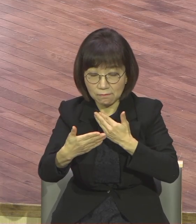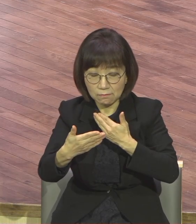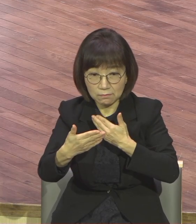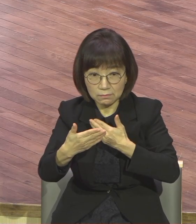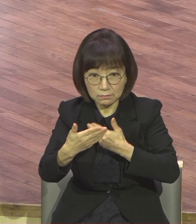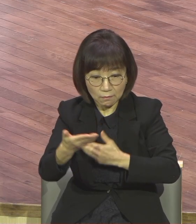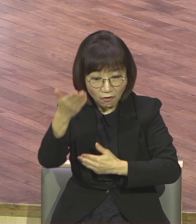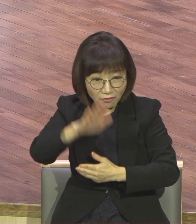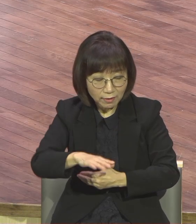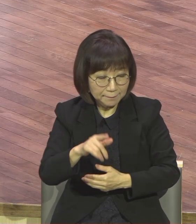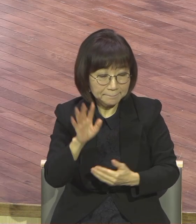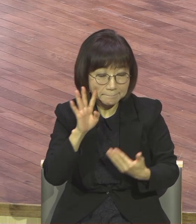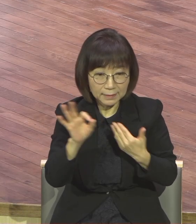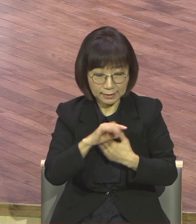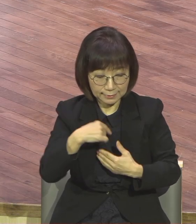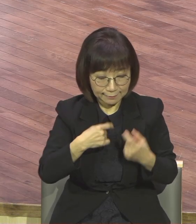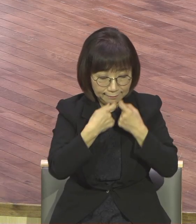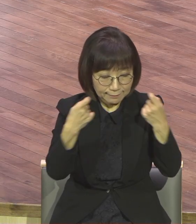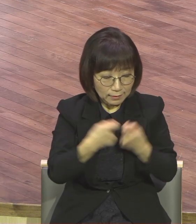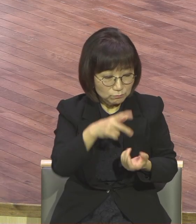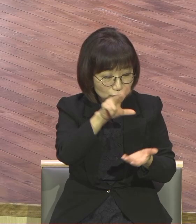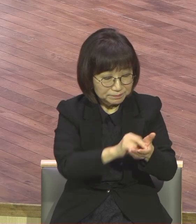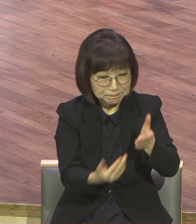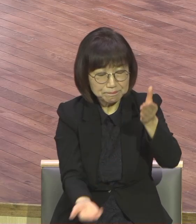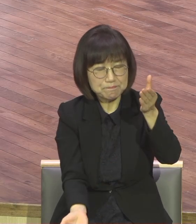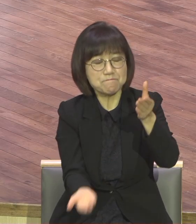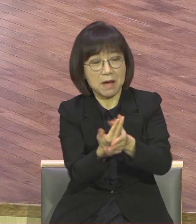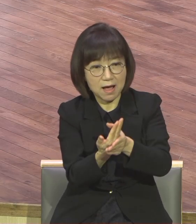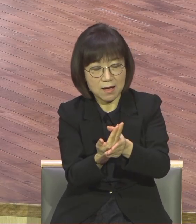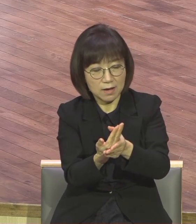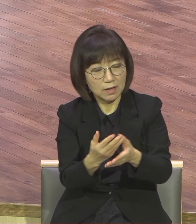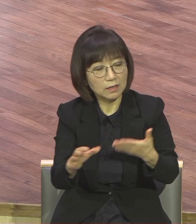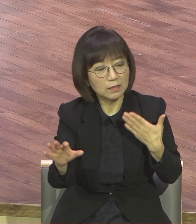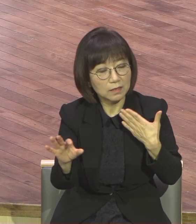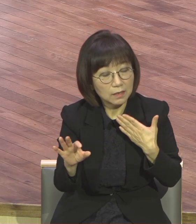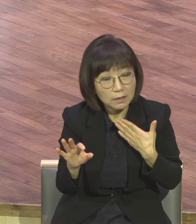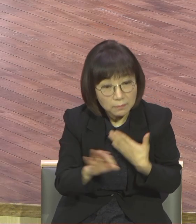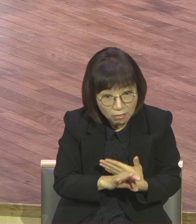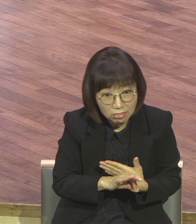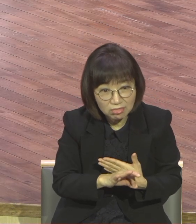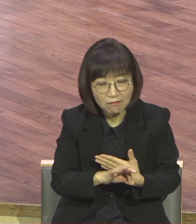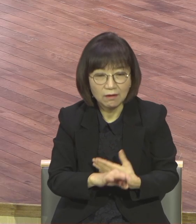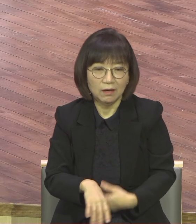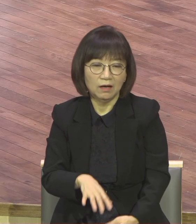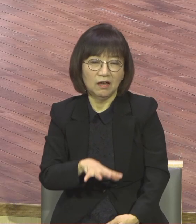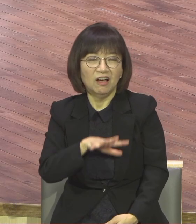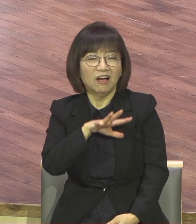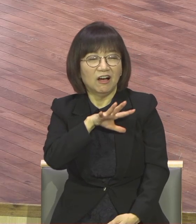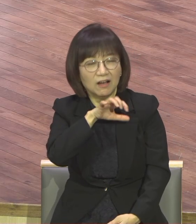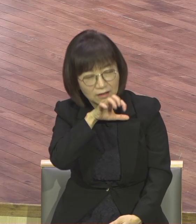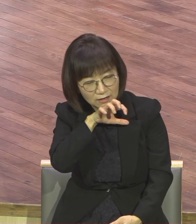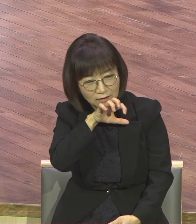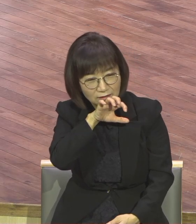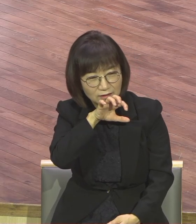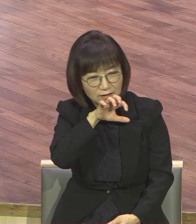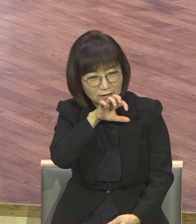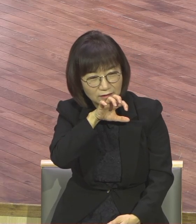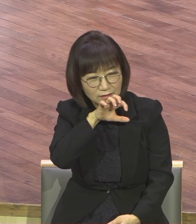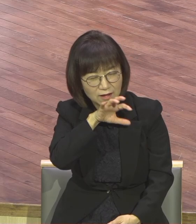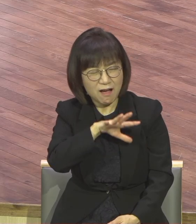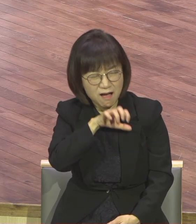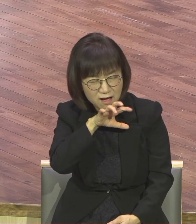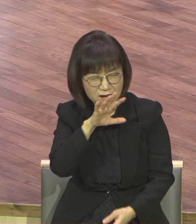자기에게 힘든 일이 생기고 또 문제와 사건이 일어나면 원망 불평을 막